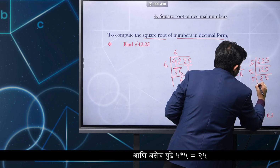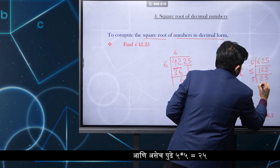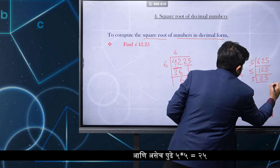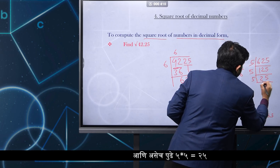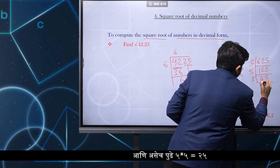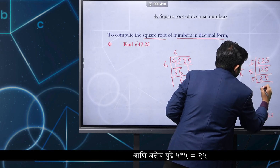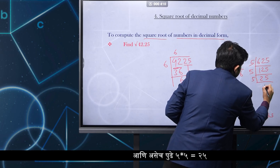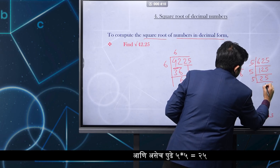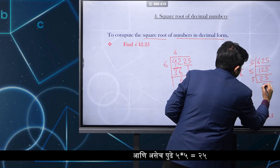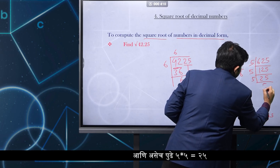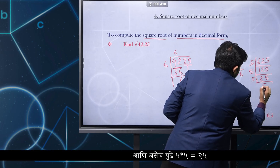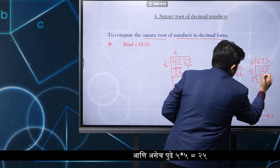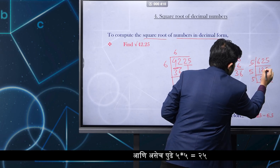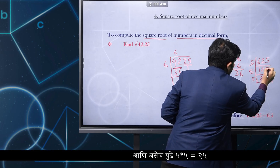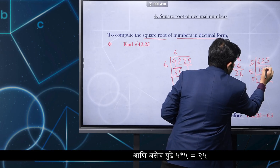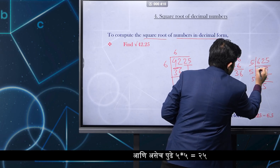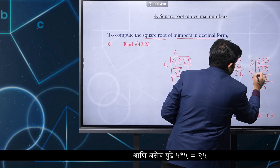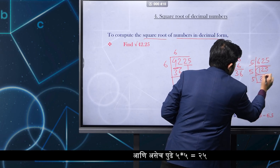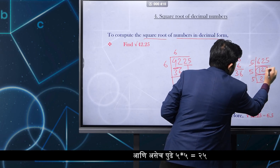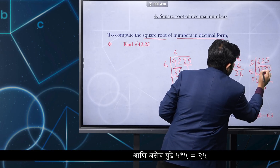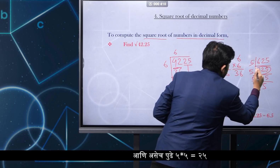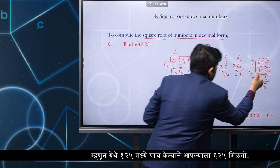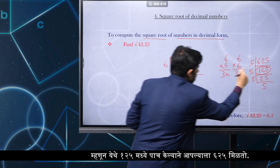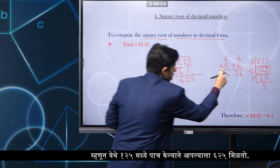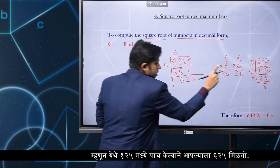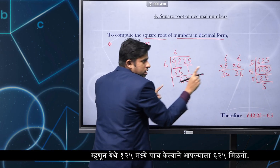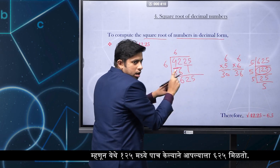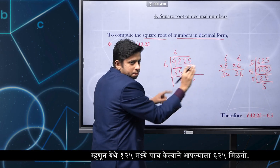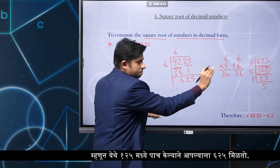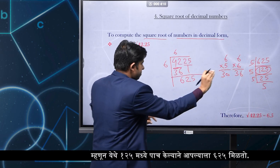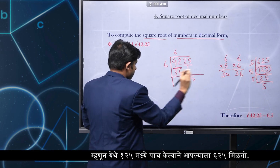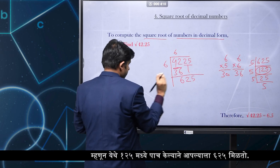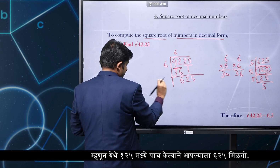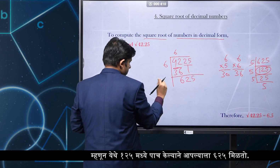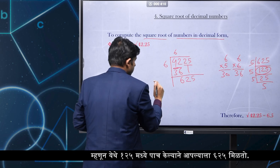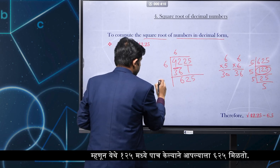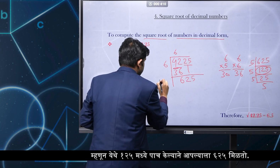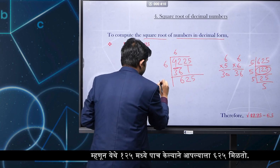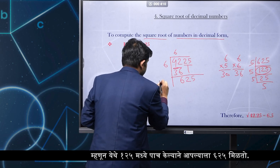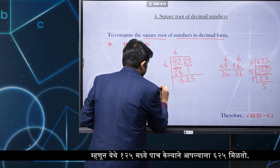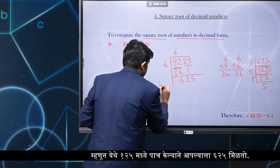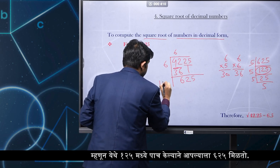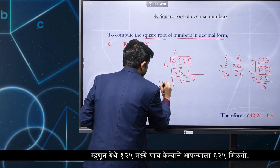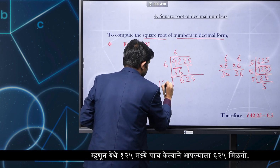आणि असेच पुढे 5 गुणिले 5 बरोबर 25. म्हणून येथे 125 मध्ये 5 केल्याने